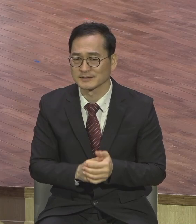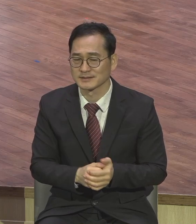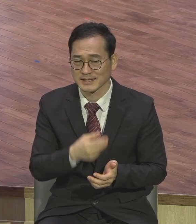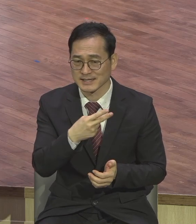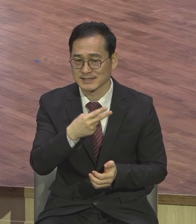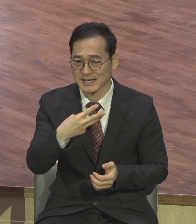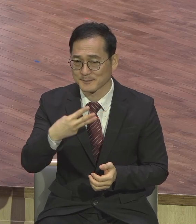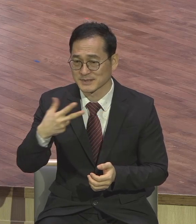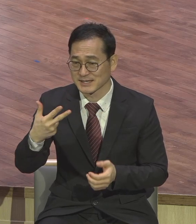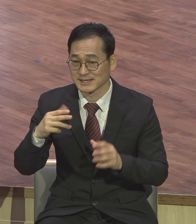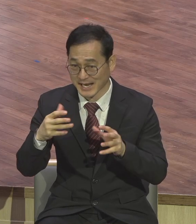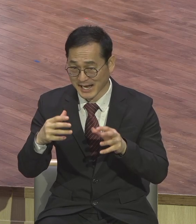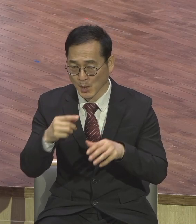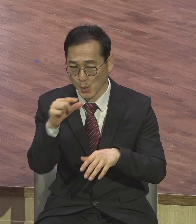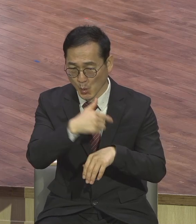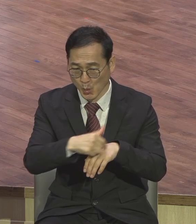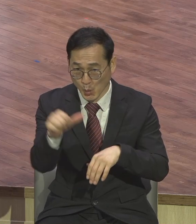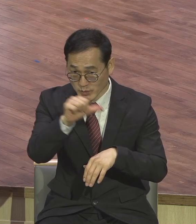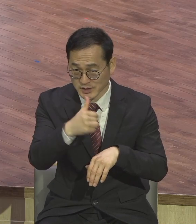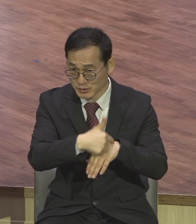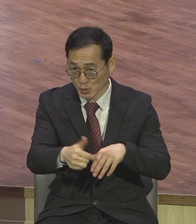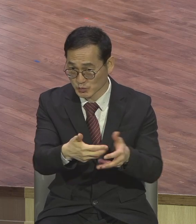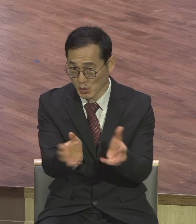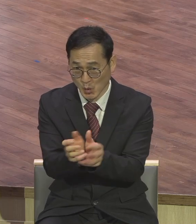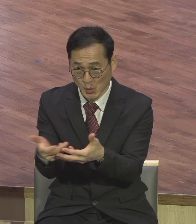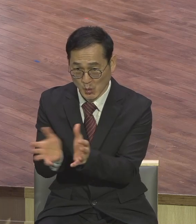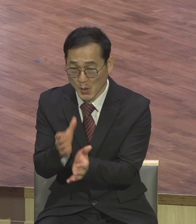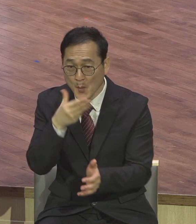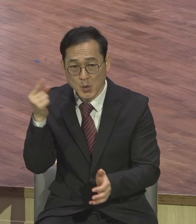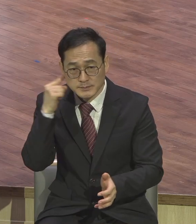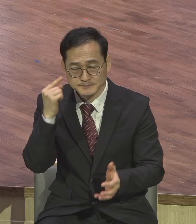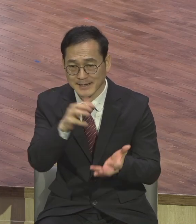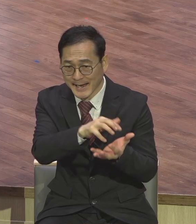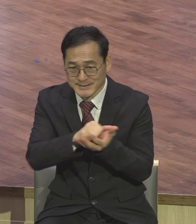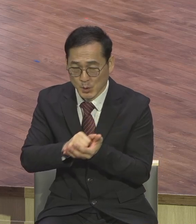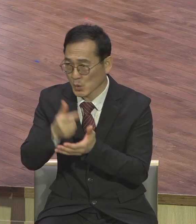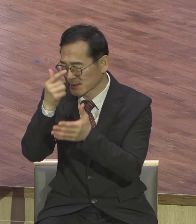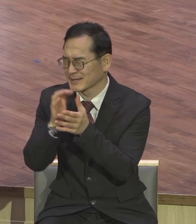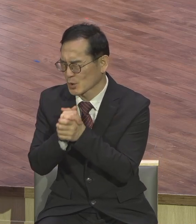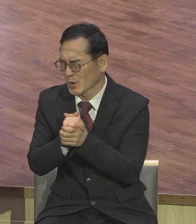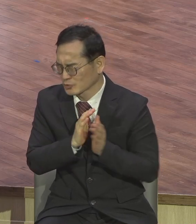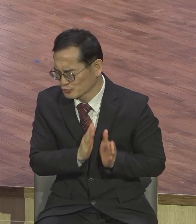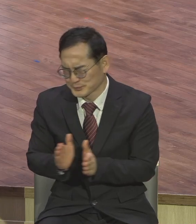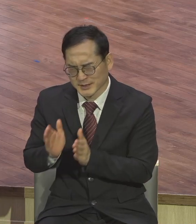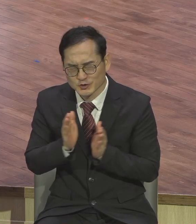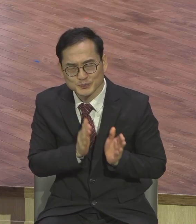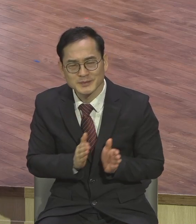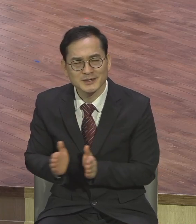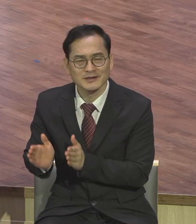복음화라는 언약적 비전을 품고 우리는 뭐 합니까? 기도하면 됩니다. 기도. 기도할 때